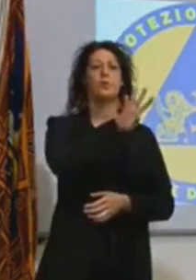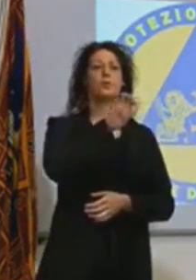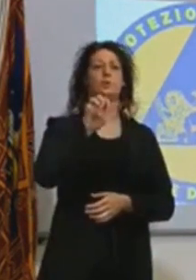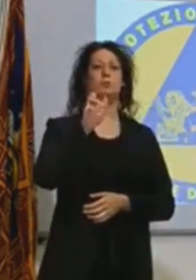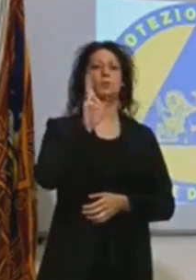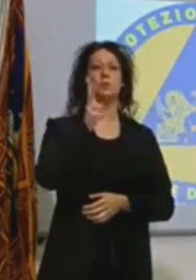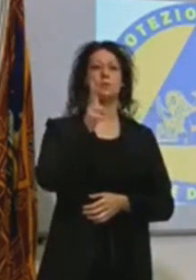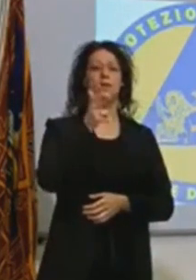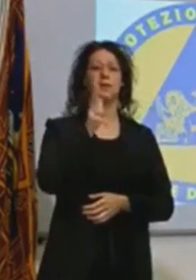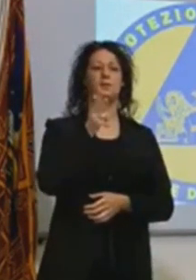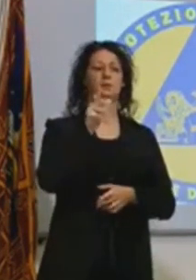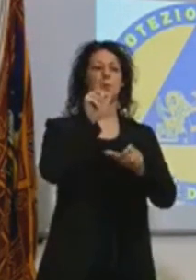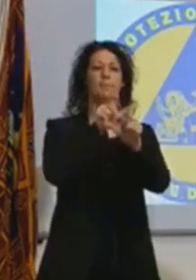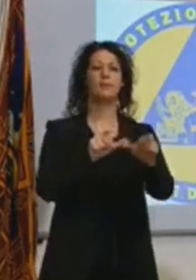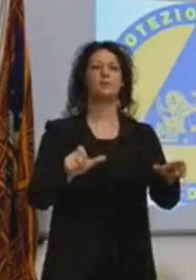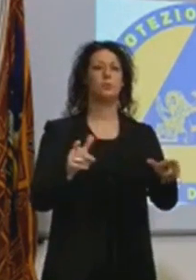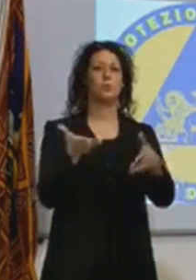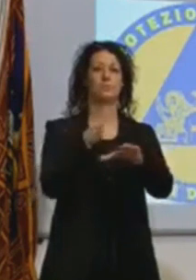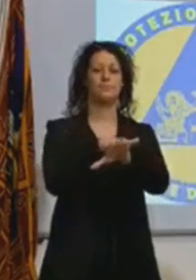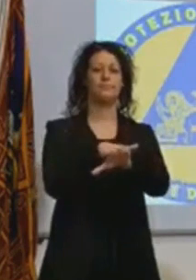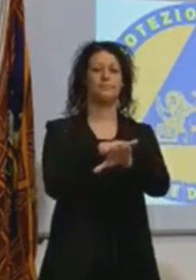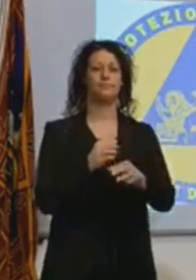413 persone che hanno perso la vita,